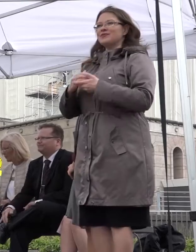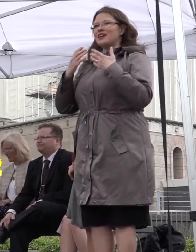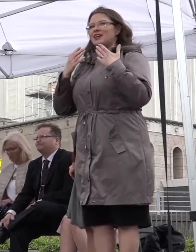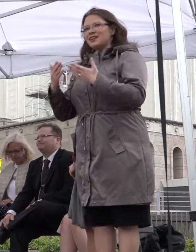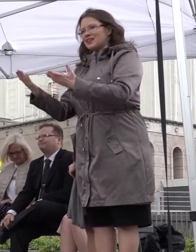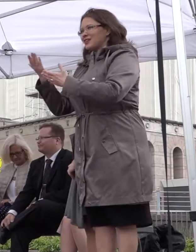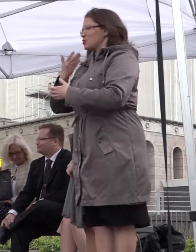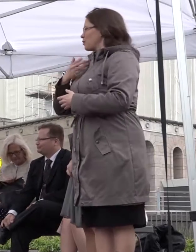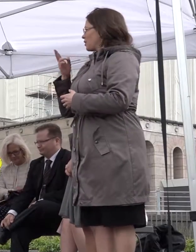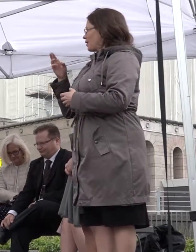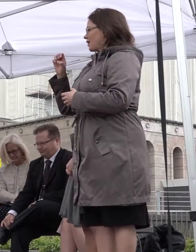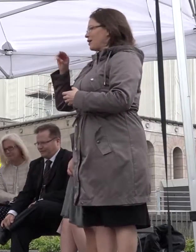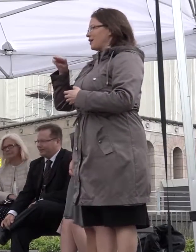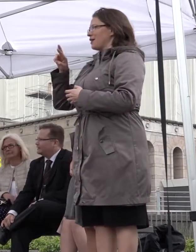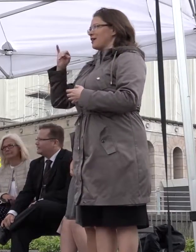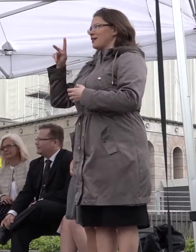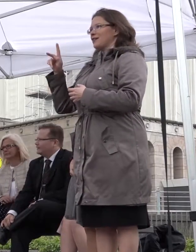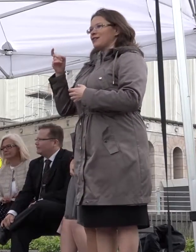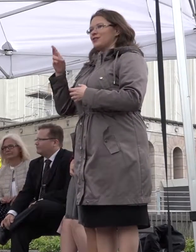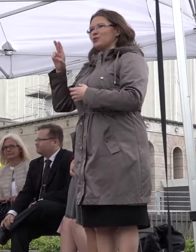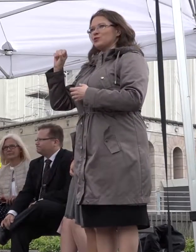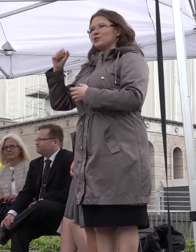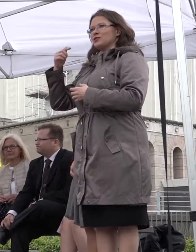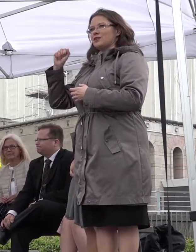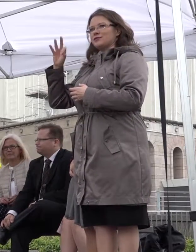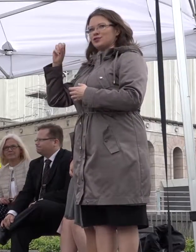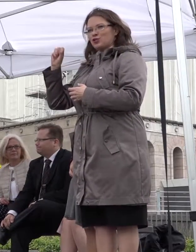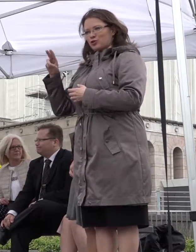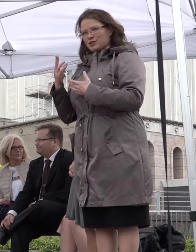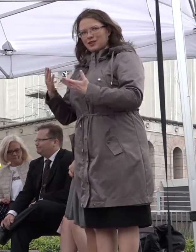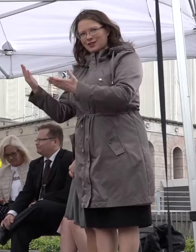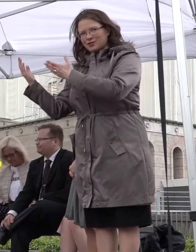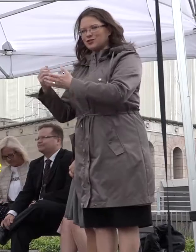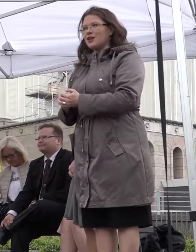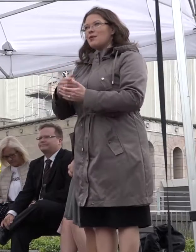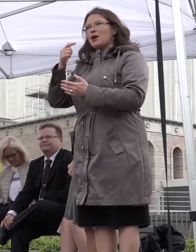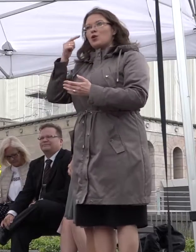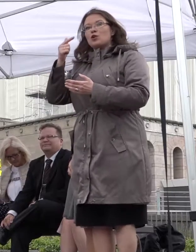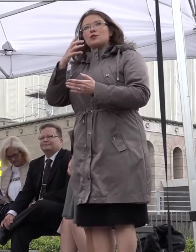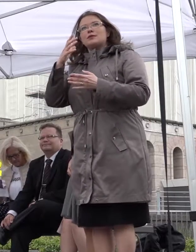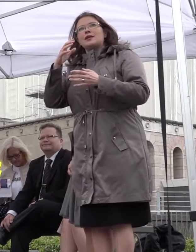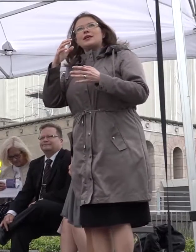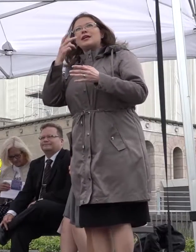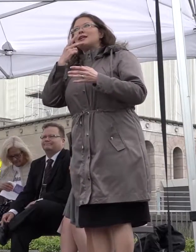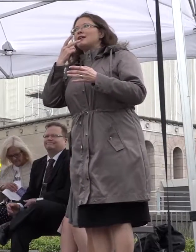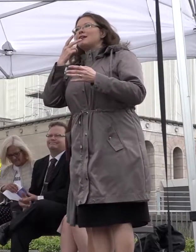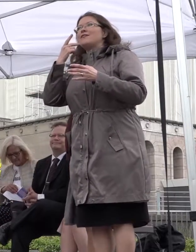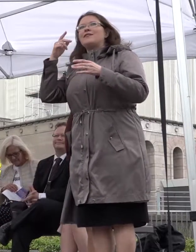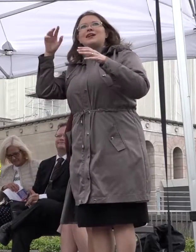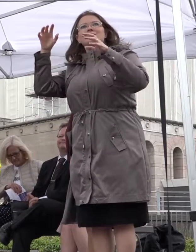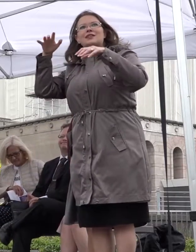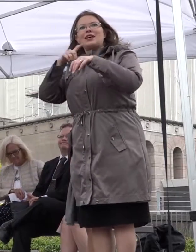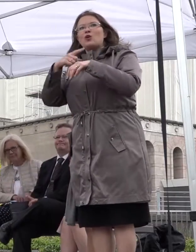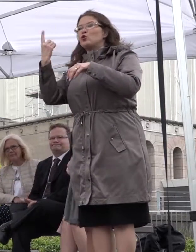Kiitoksia paljon, Henrik Gustafsson. Ja uskoisin nyt luottaa siihen, että ei saada ihan tässä ennen